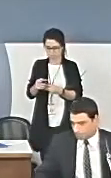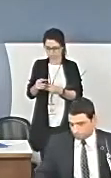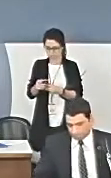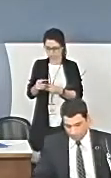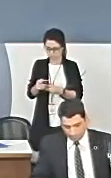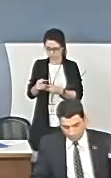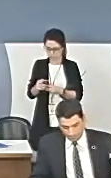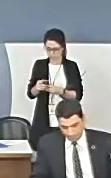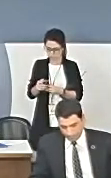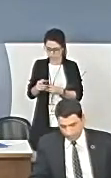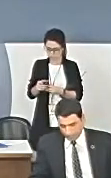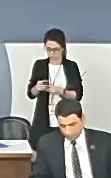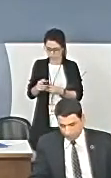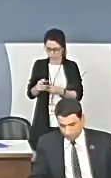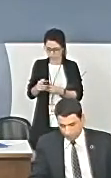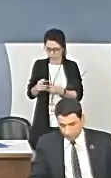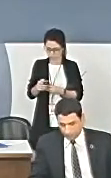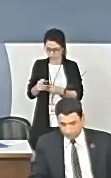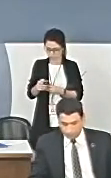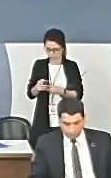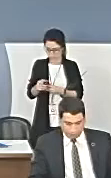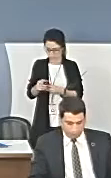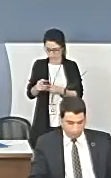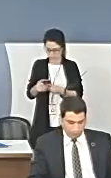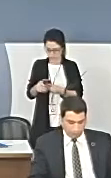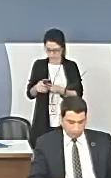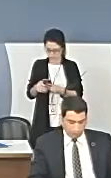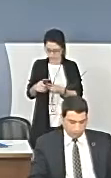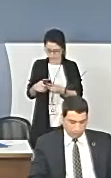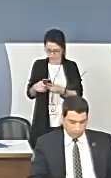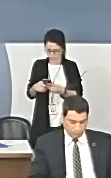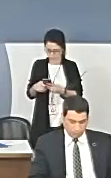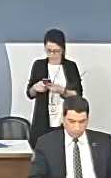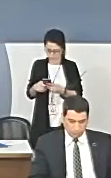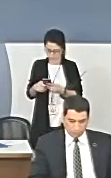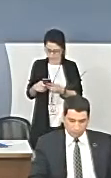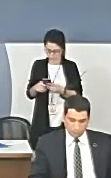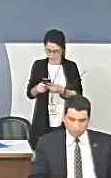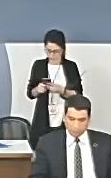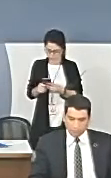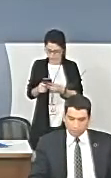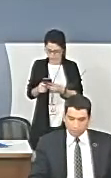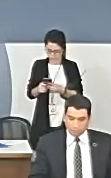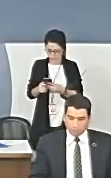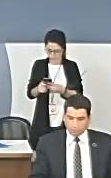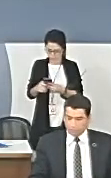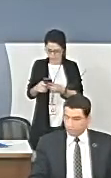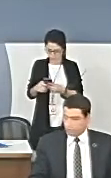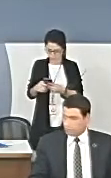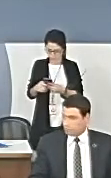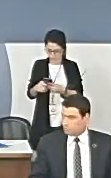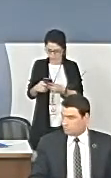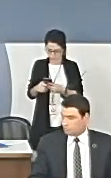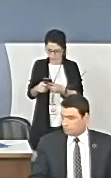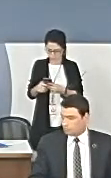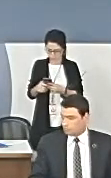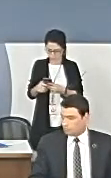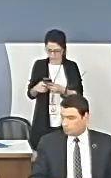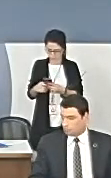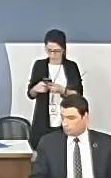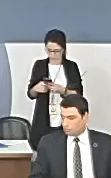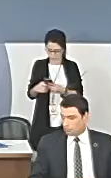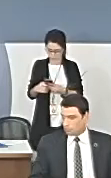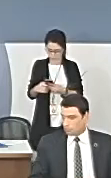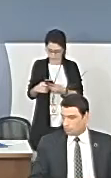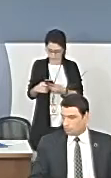sim gostaria de pedir à assessoria esse dado do que o do luís pediu para que eu fizesse uma proporção do